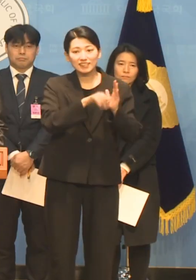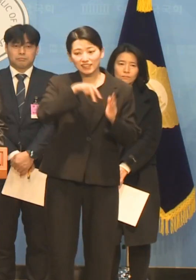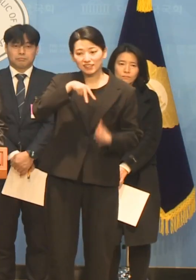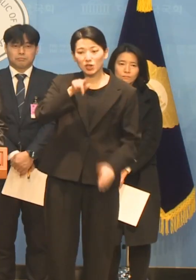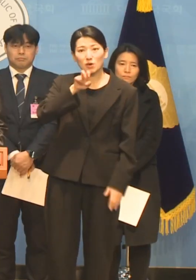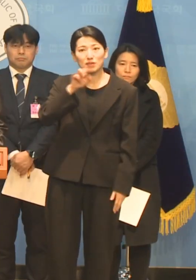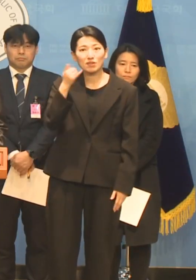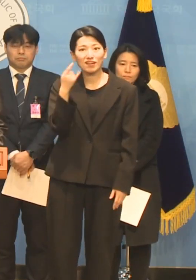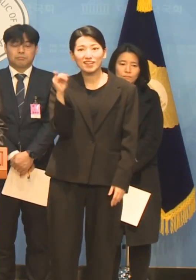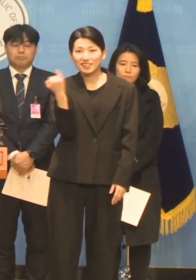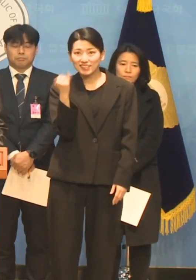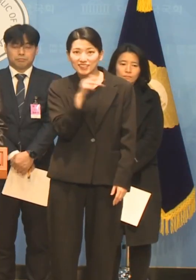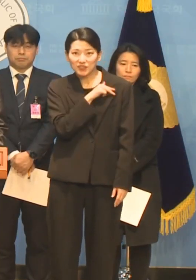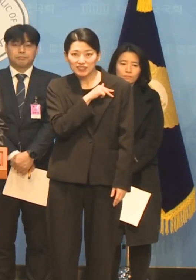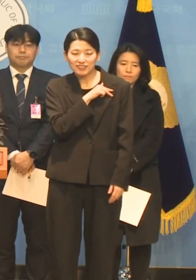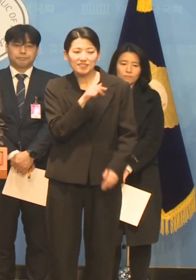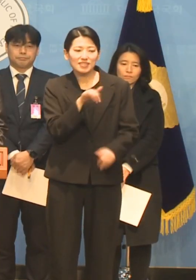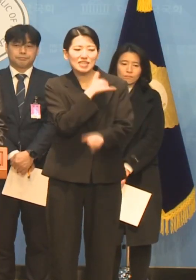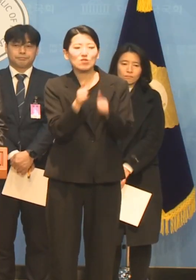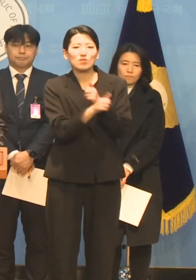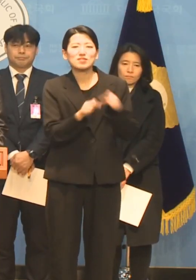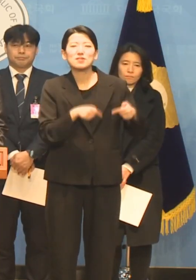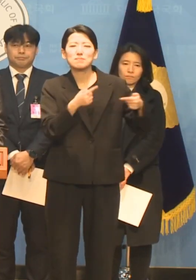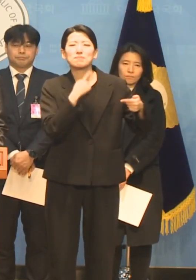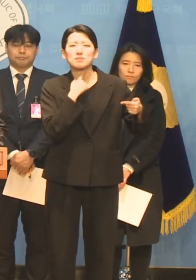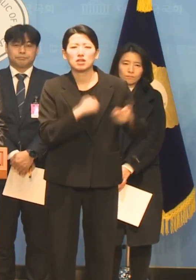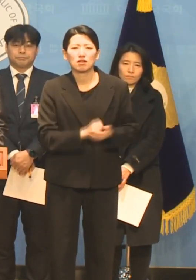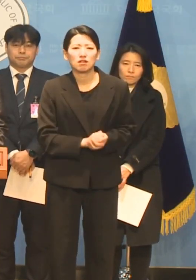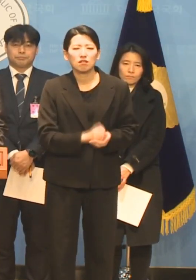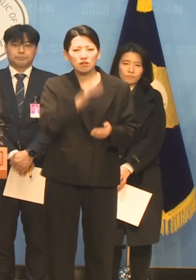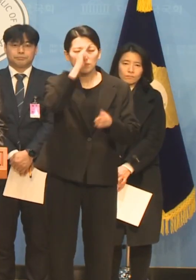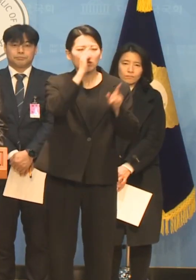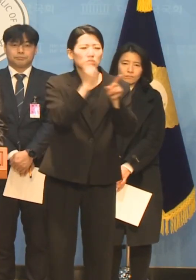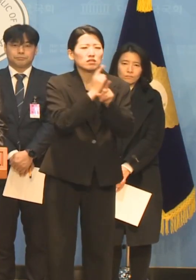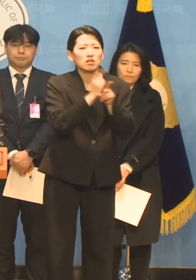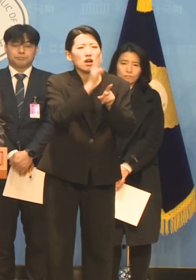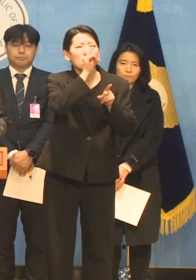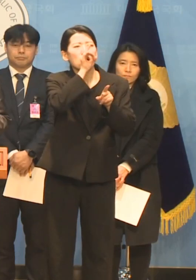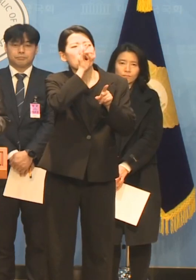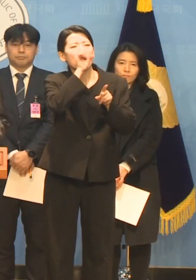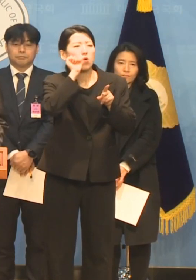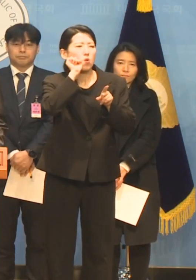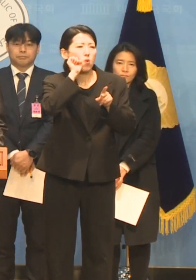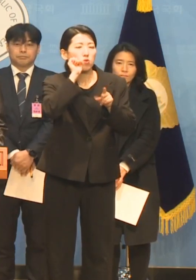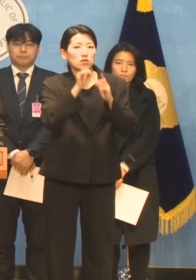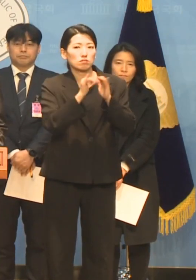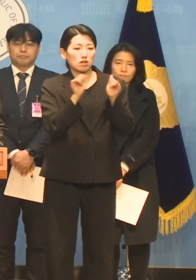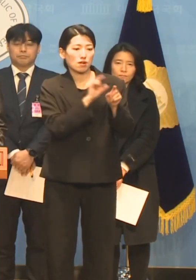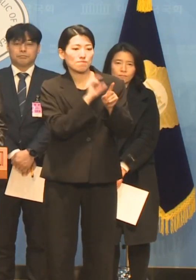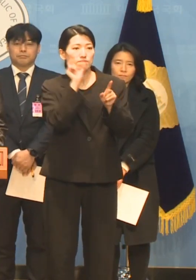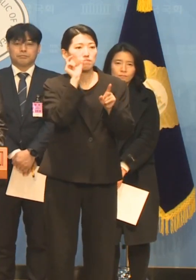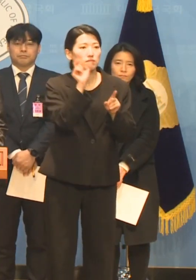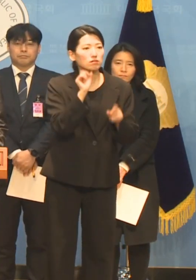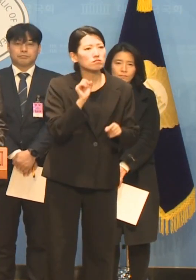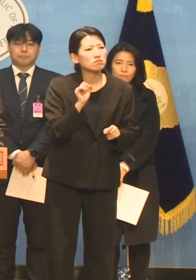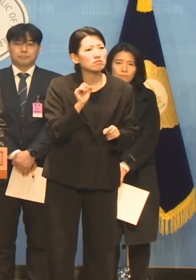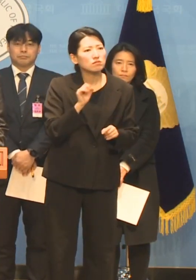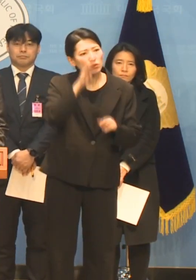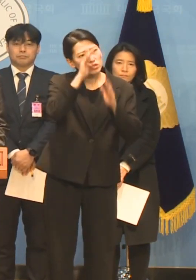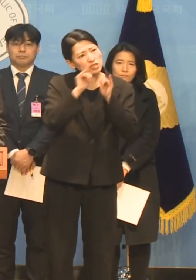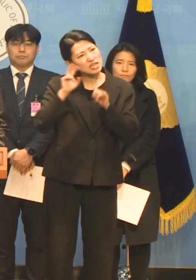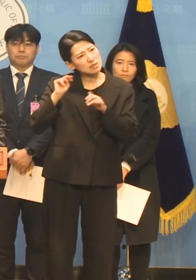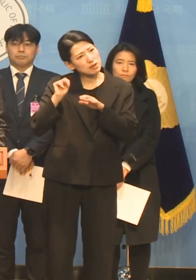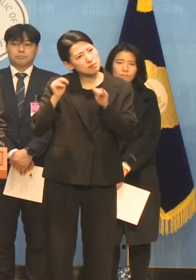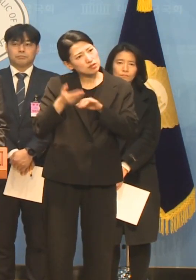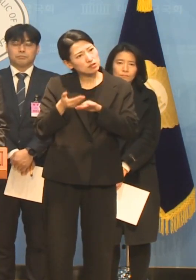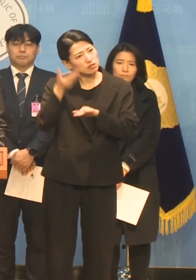참여도 하셨었는데요. 희귀 중증 난치질환으로 등록을 하려고 그랬는데 그것도 2만 명 이상이 되기 때문에 안 된다 그래서